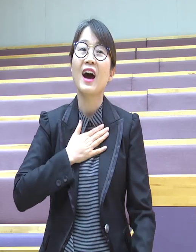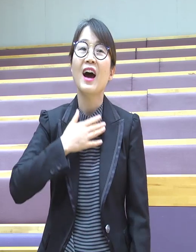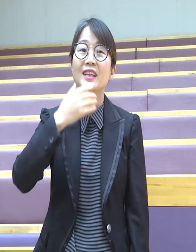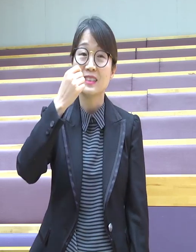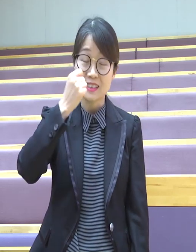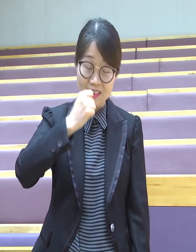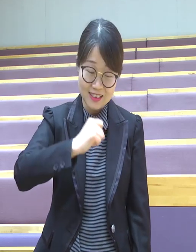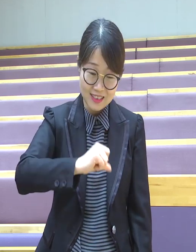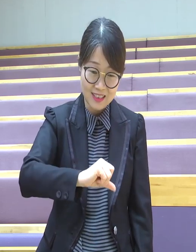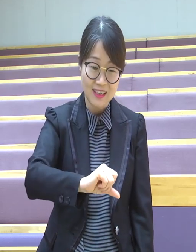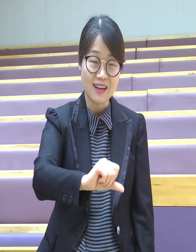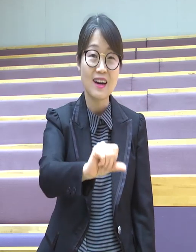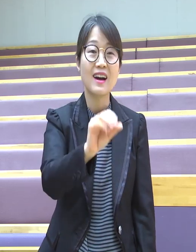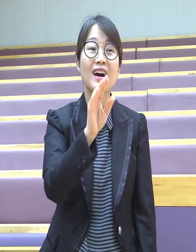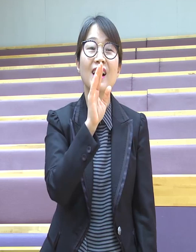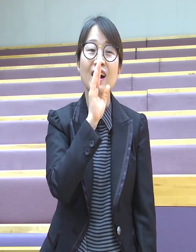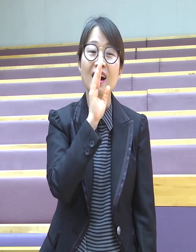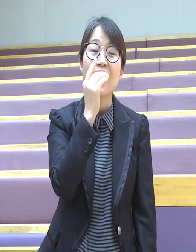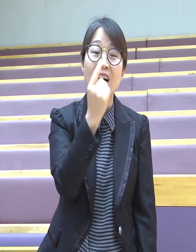사랑하는 내